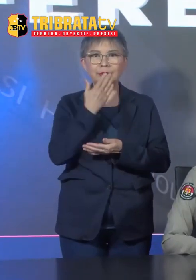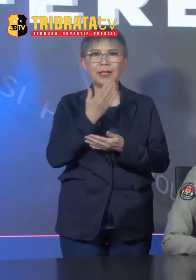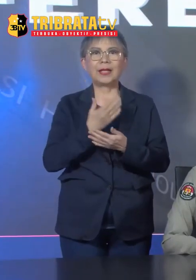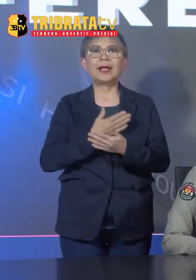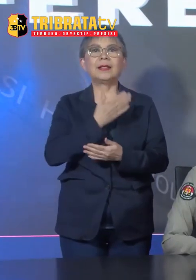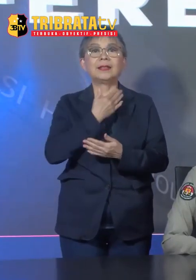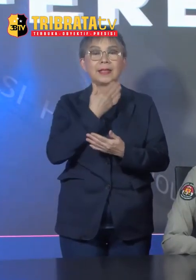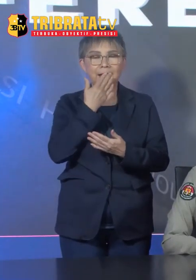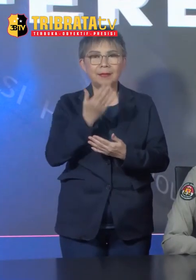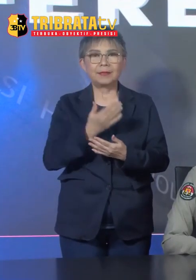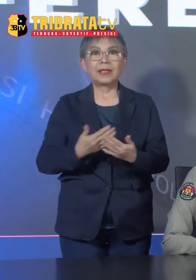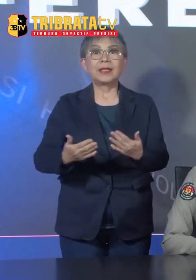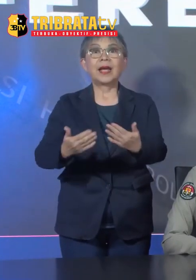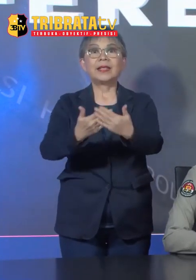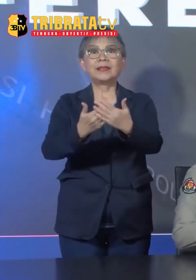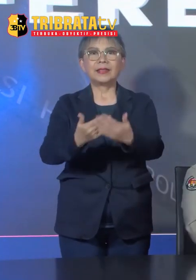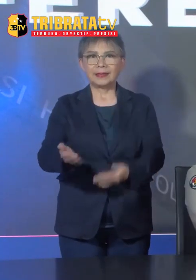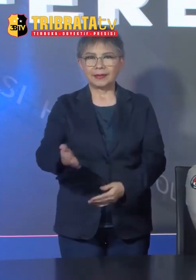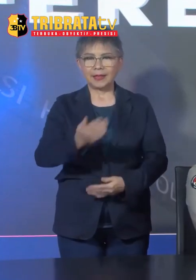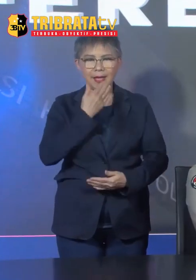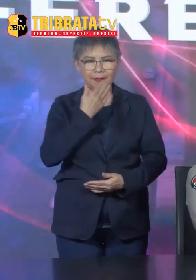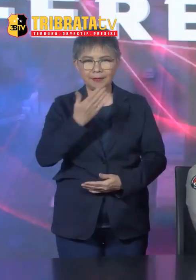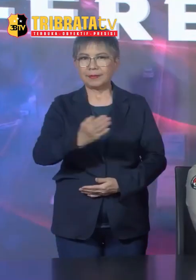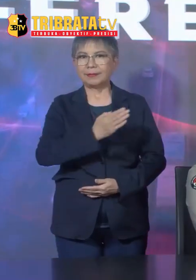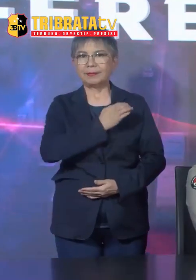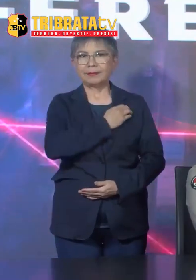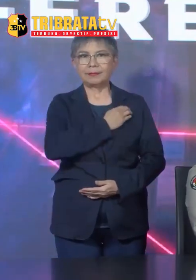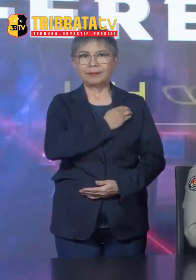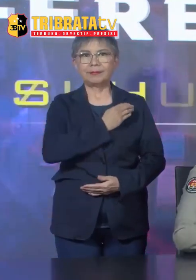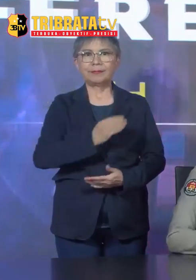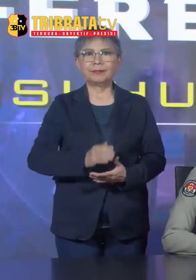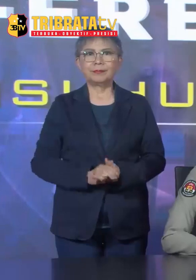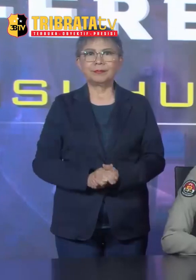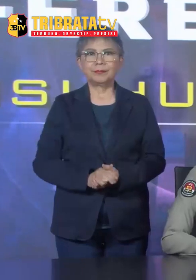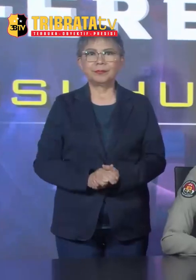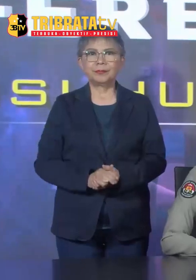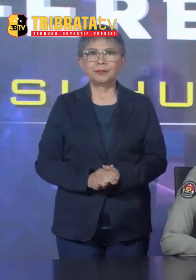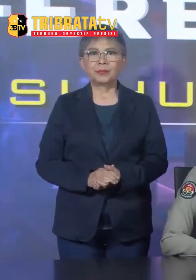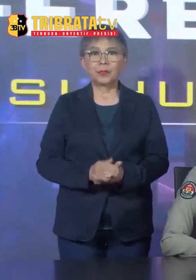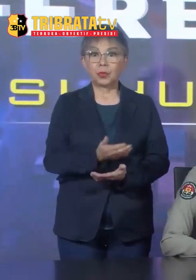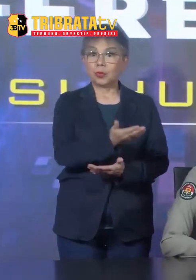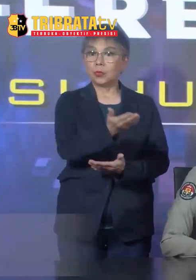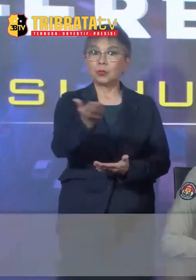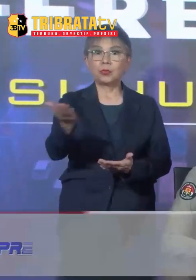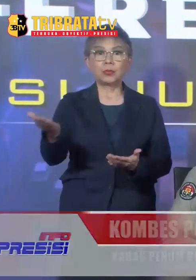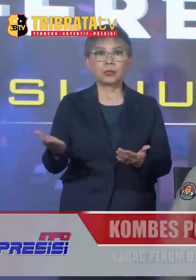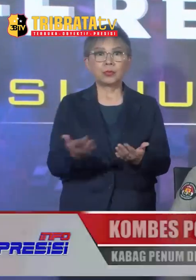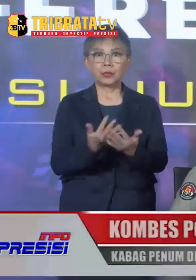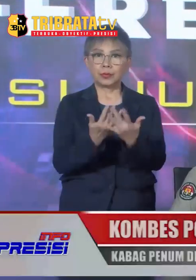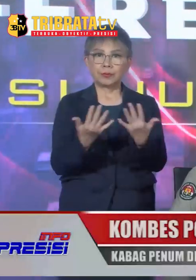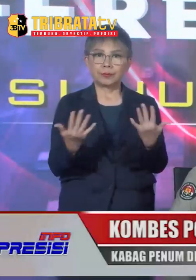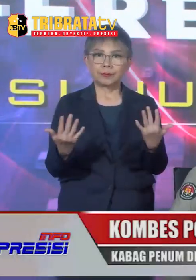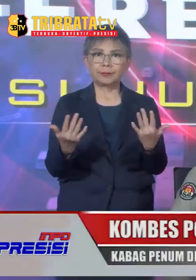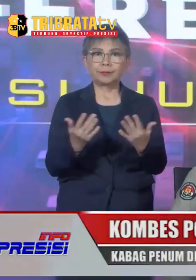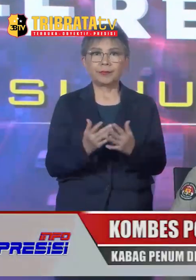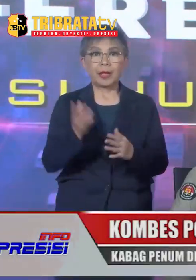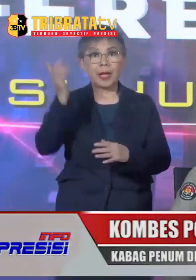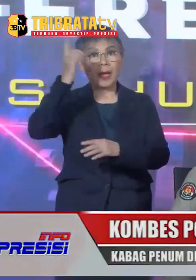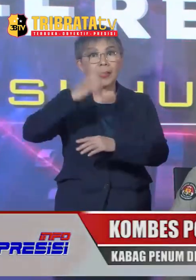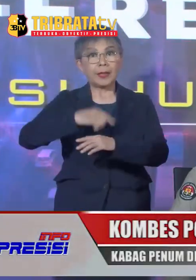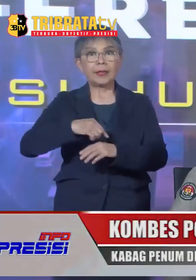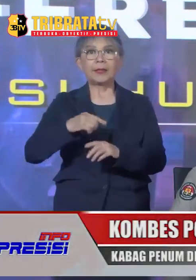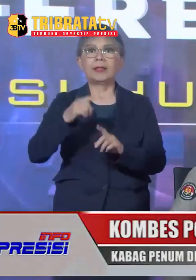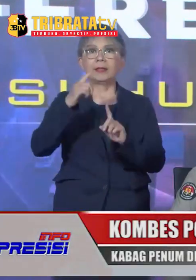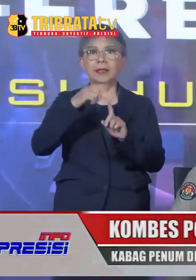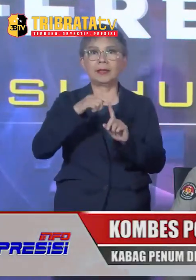namo buddhaya salam kebajikan salam presisi Kepada seluruh masyarakat Indonesia pada